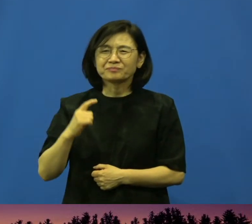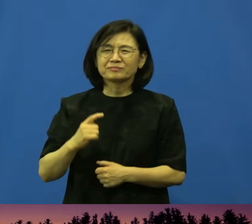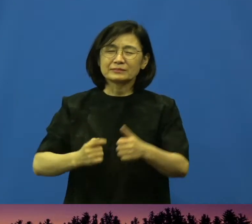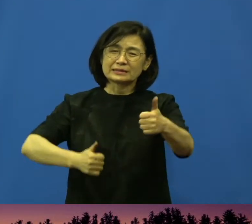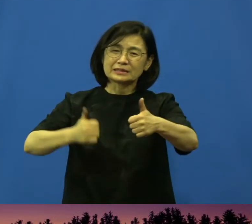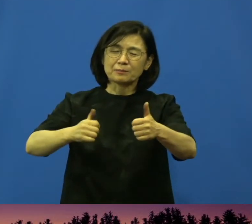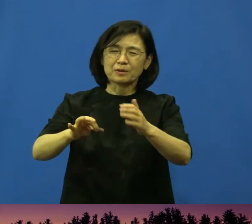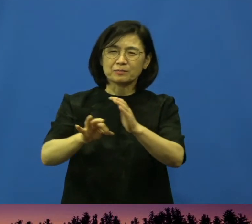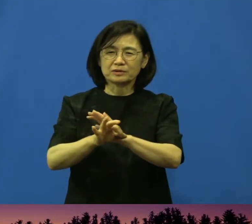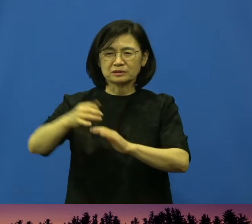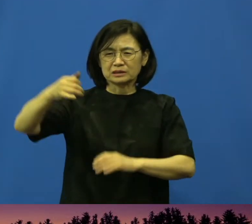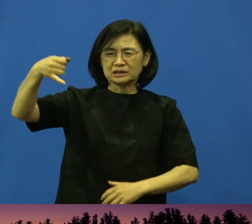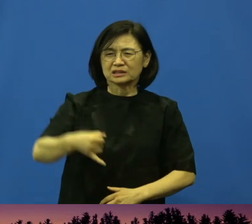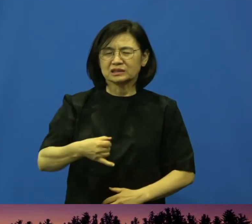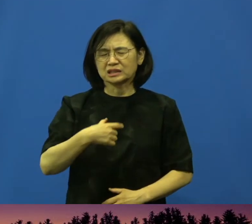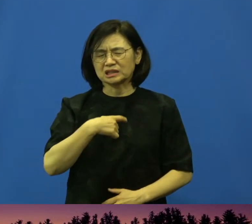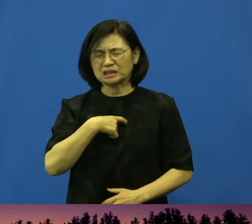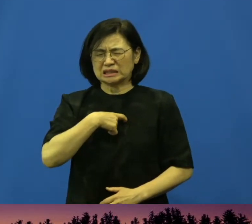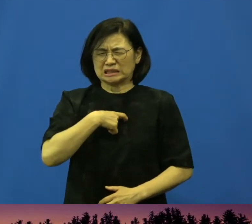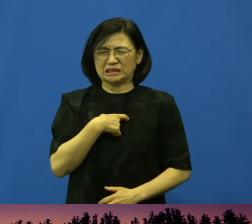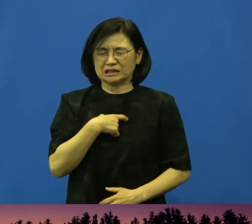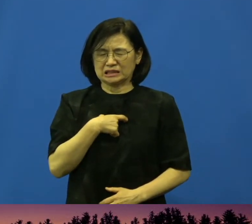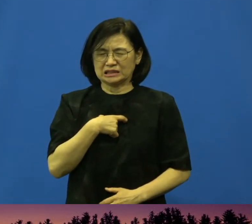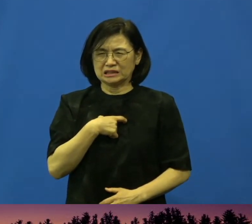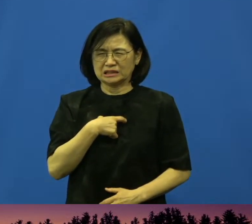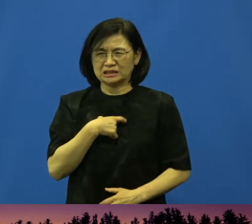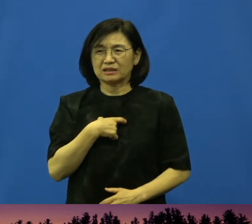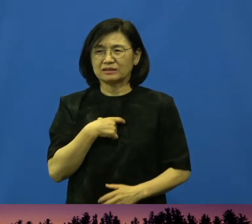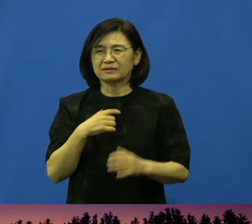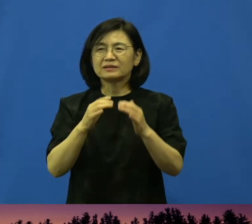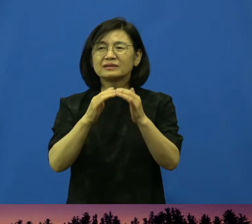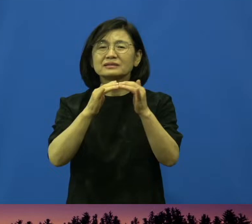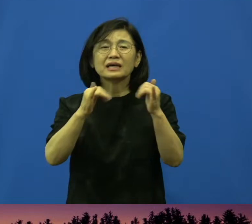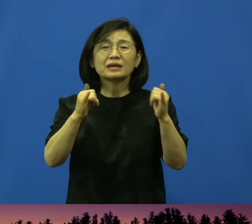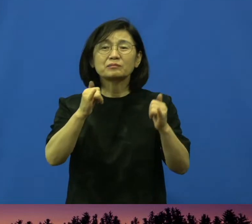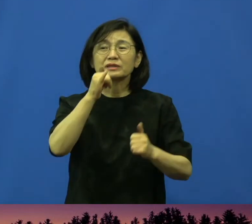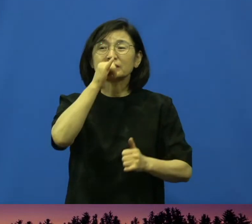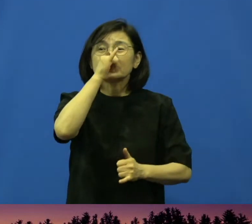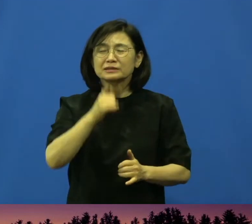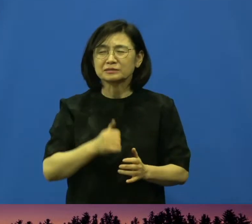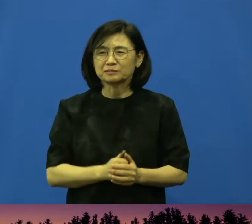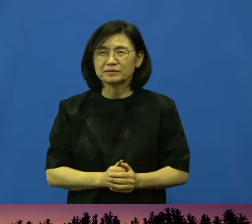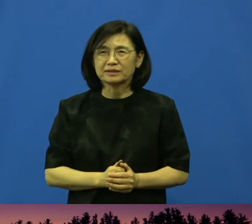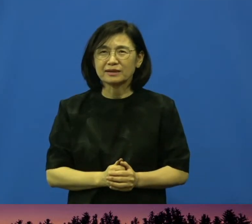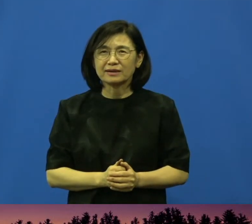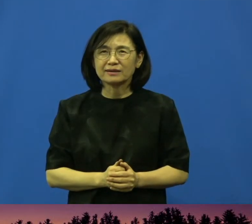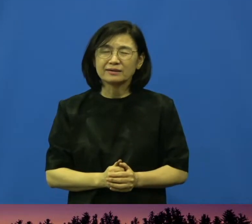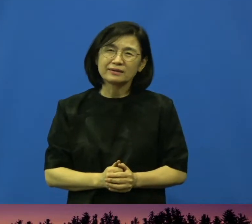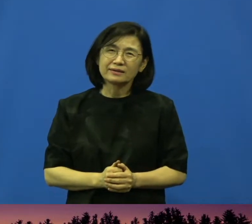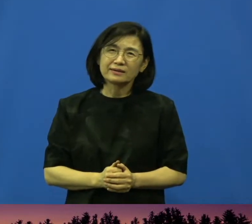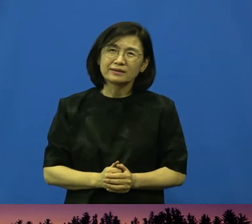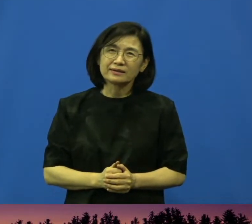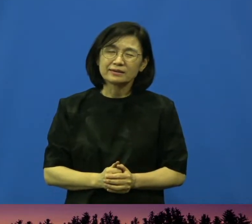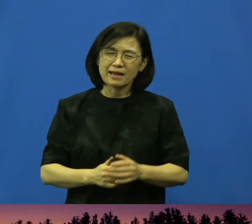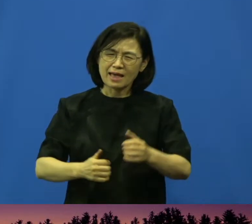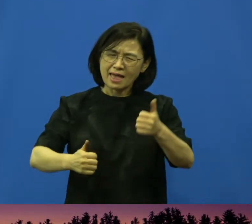있어요. 어디 가서나 절대 지기 싫어하는 사람. 그래서 게임을 하든 뭘 하든